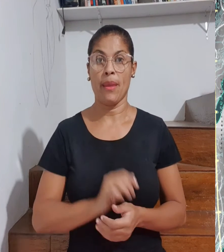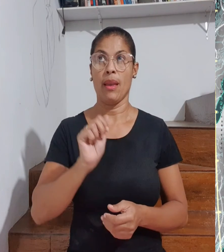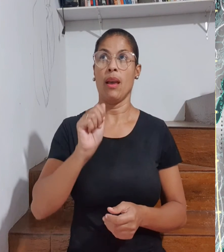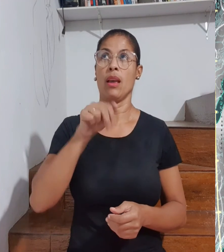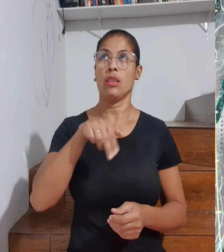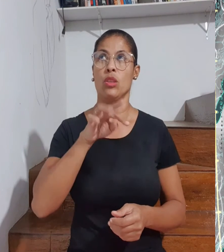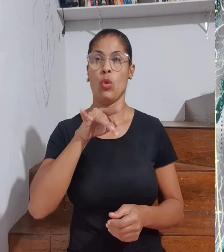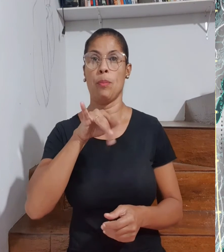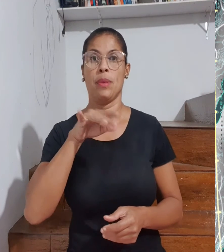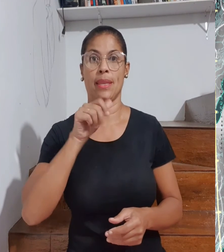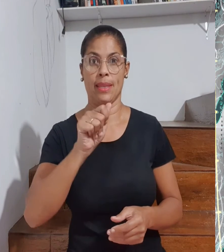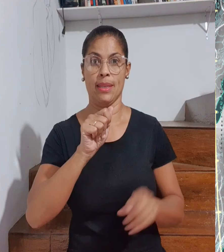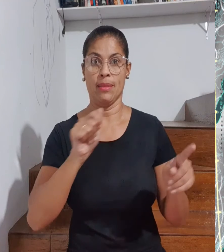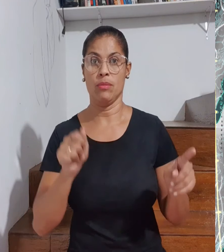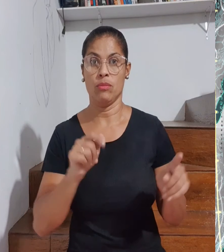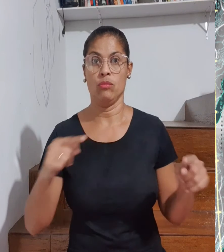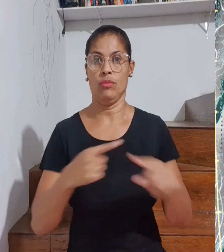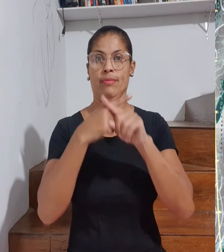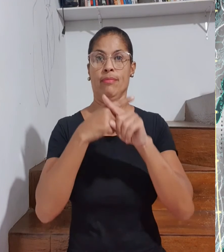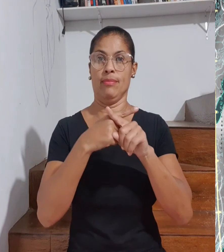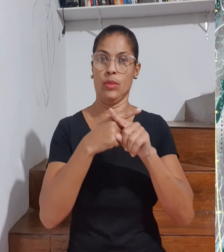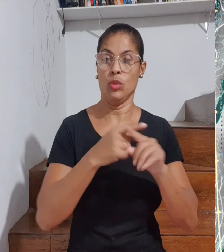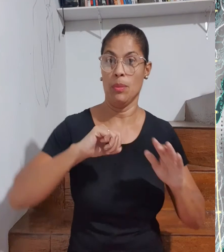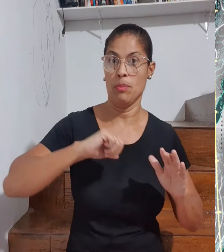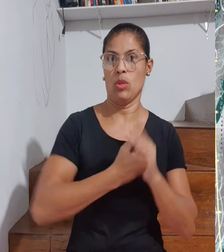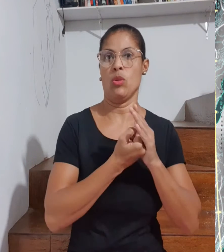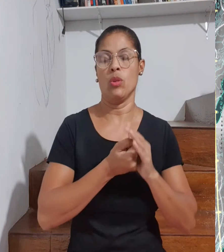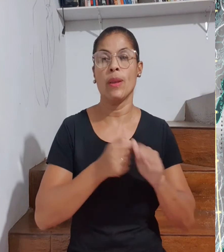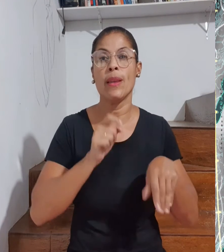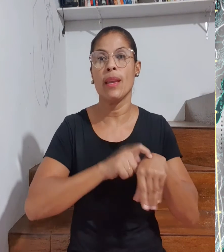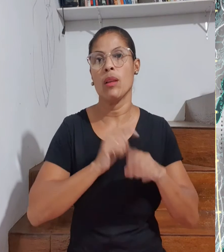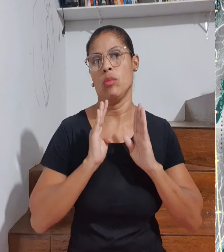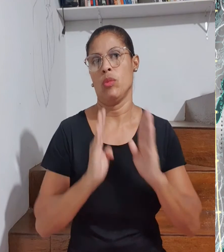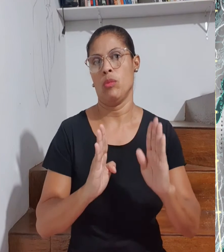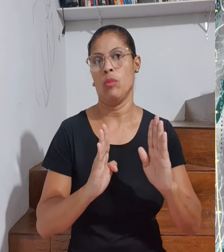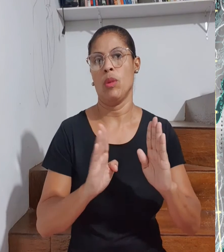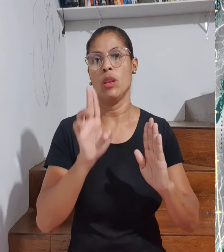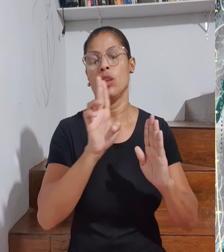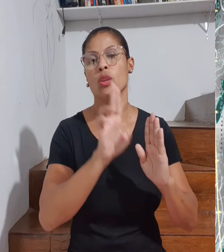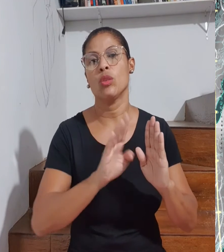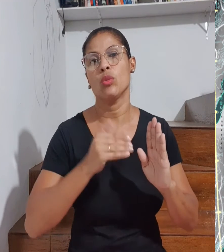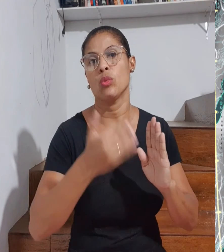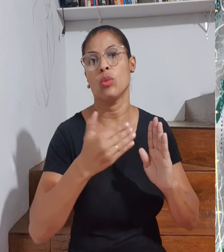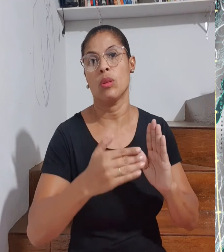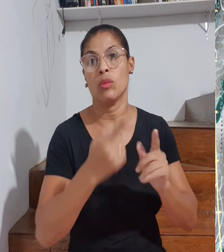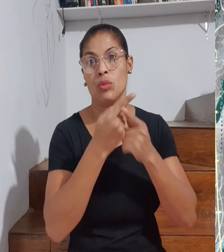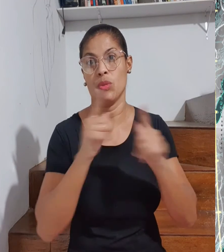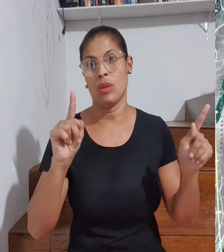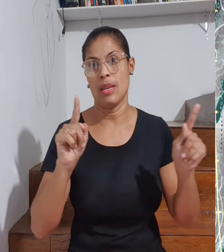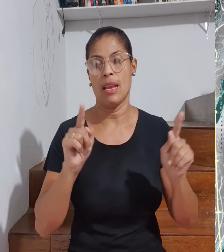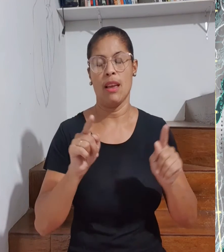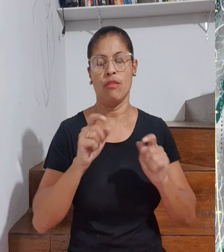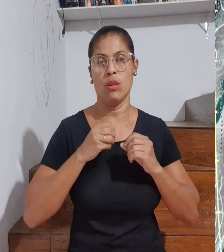A atropina é um antagonista de receptor muscarínico que bloqueia temporariamente os efeitos muscarínicos